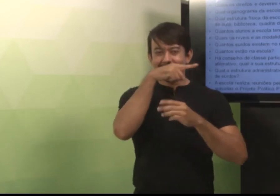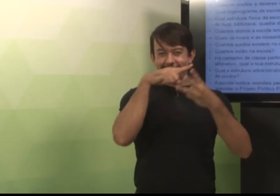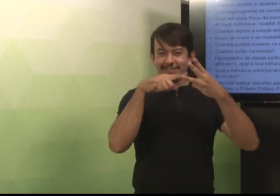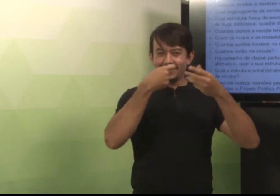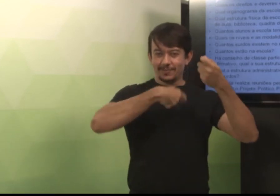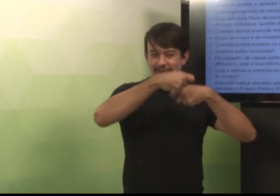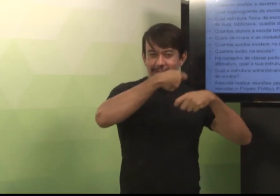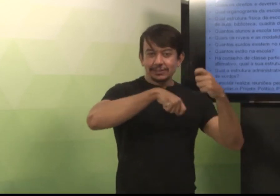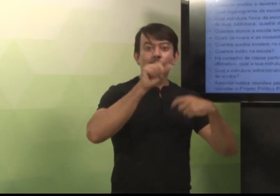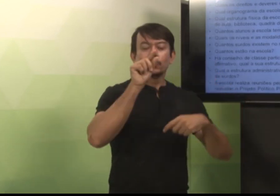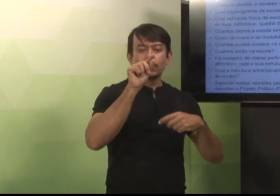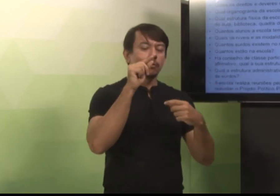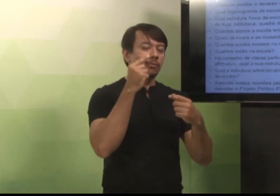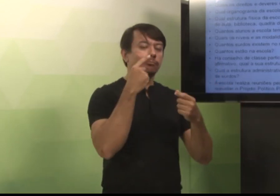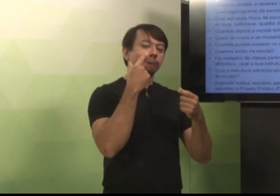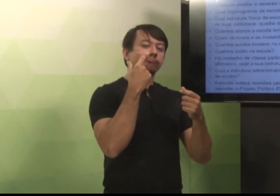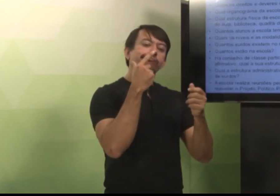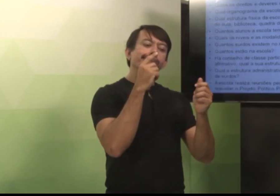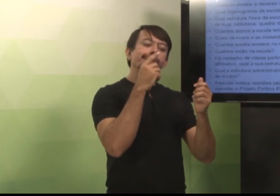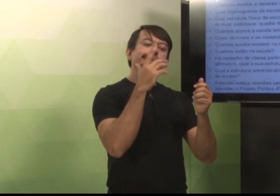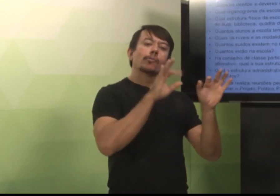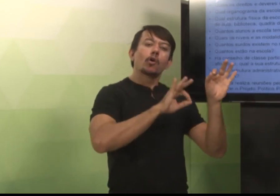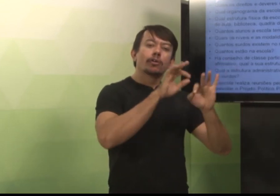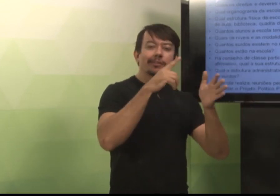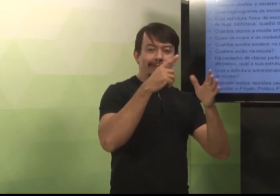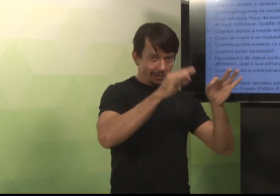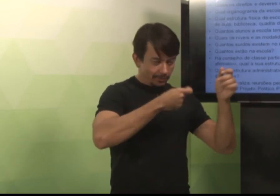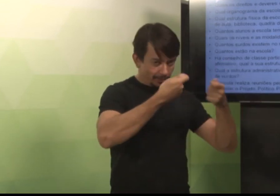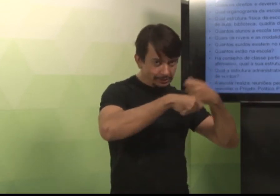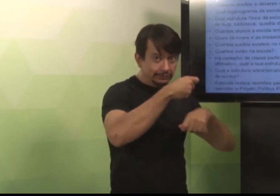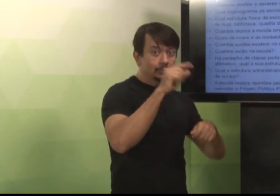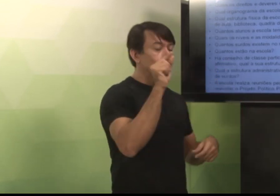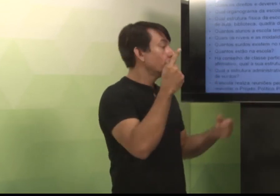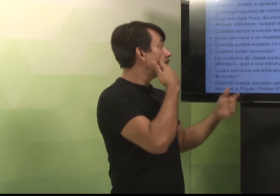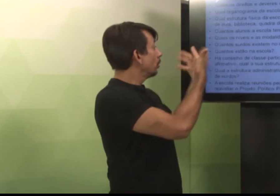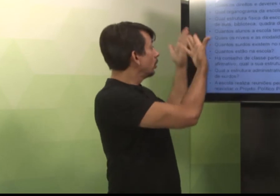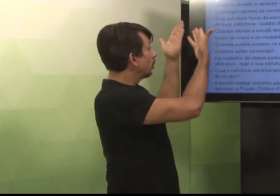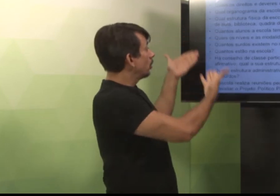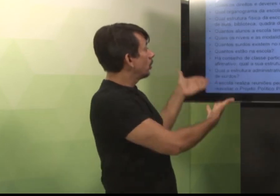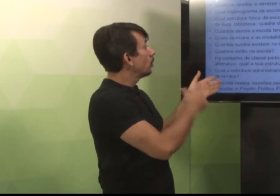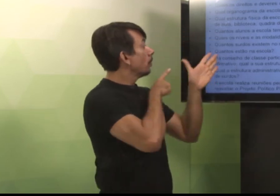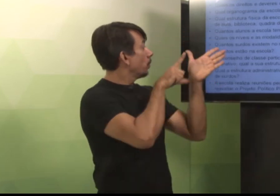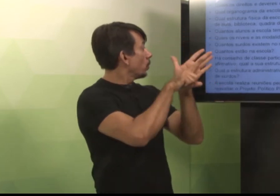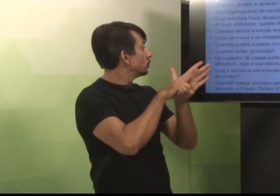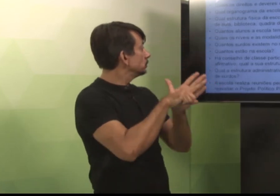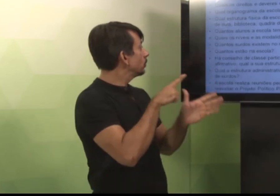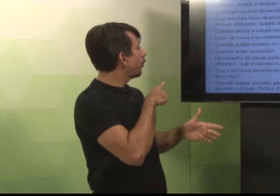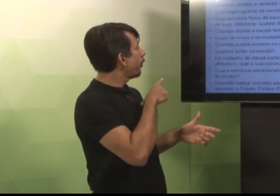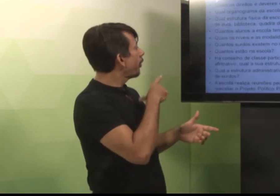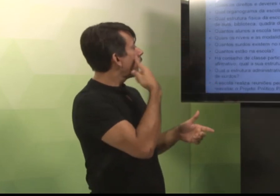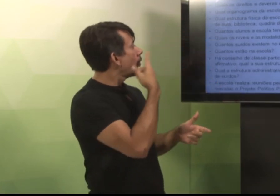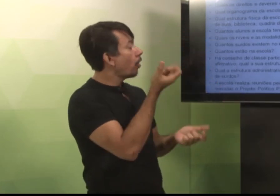Aqui elencamos algumas perguntas relacionadas à administração escolar. Temos várias